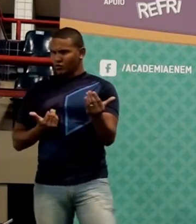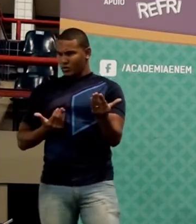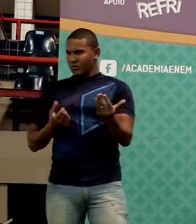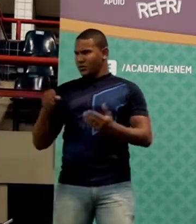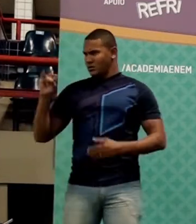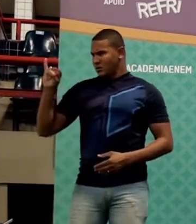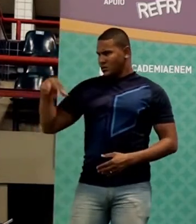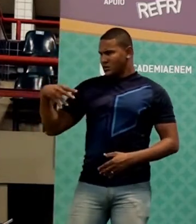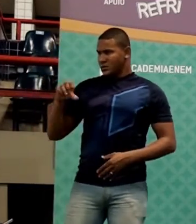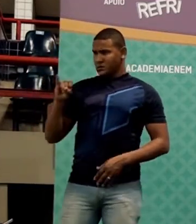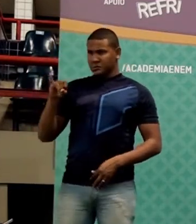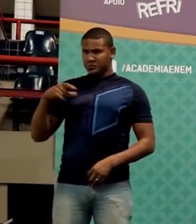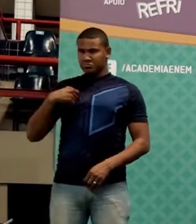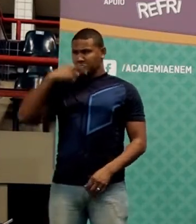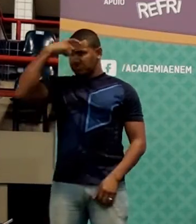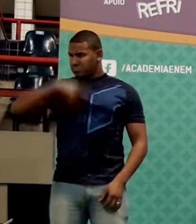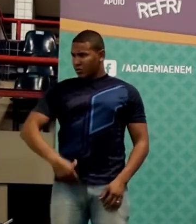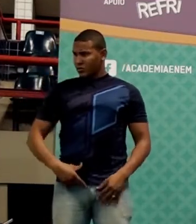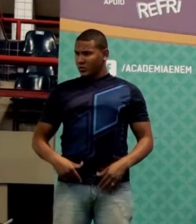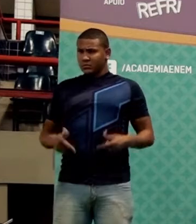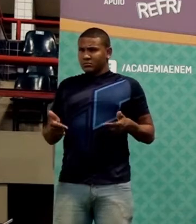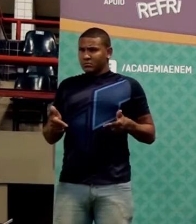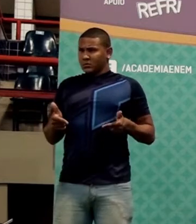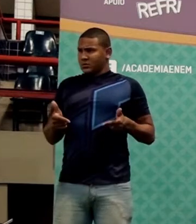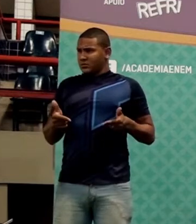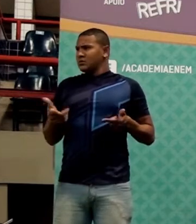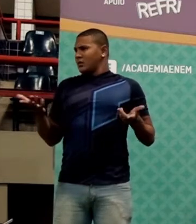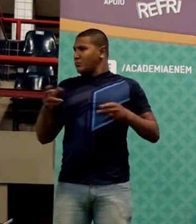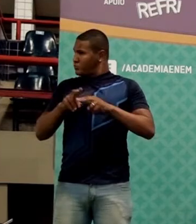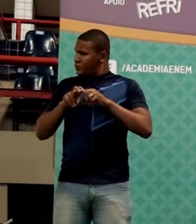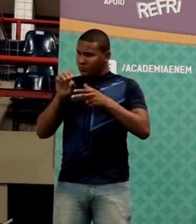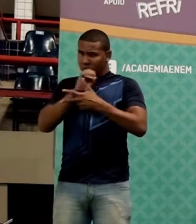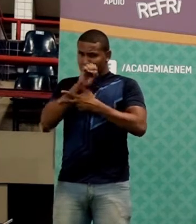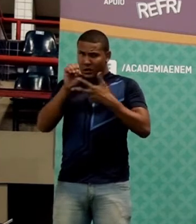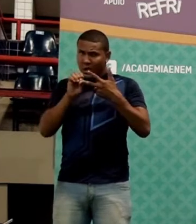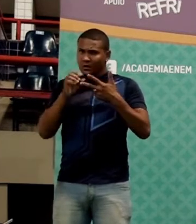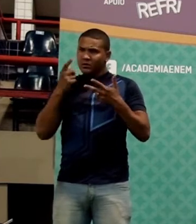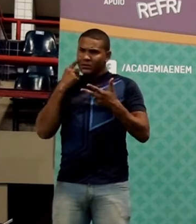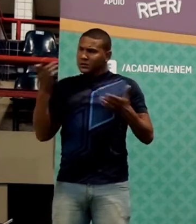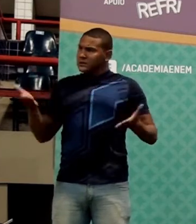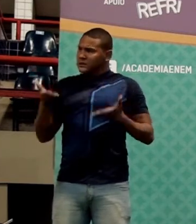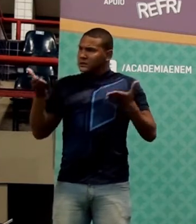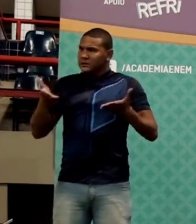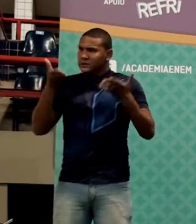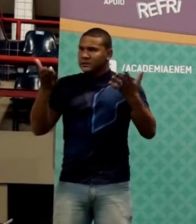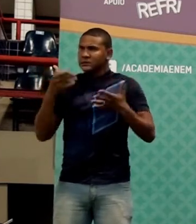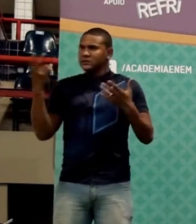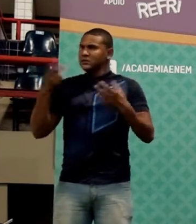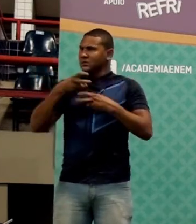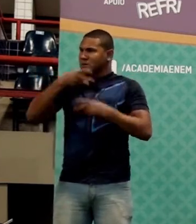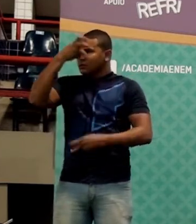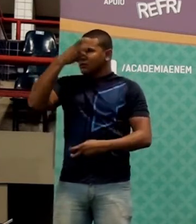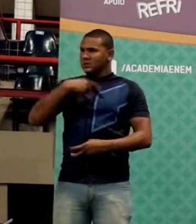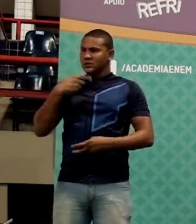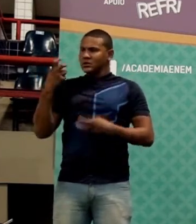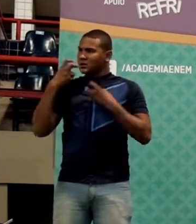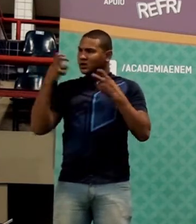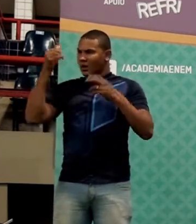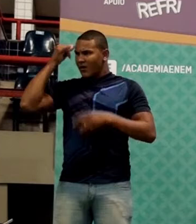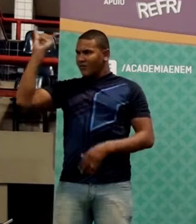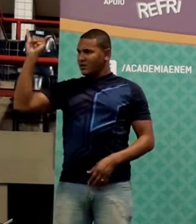se não tiver cuidado com a postura. Por isso que o Enem está cobrando isso. Para ver se ainda salva um bocado de gente dessa dor nas